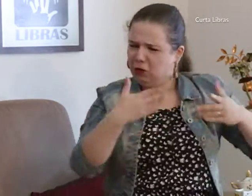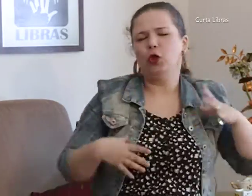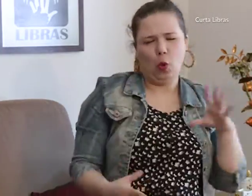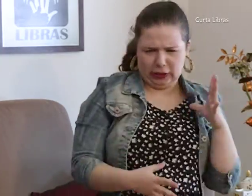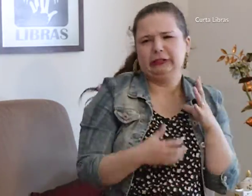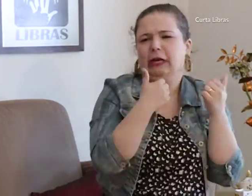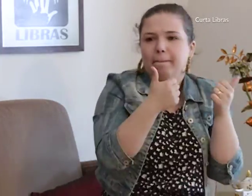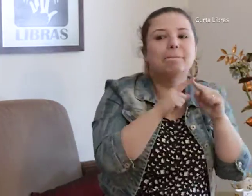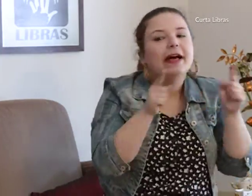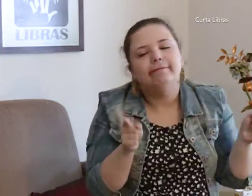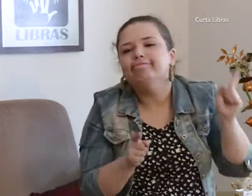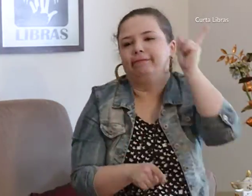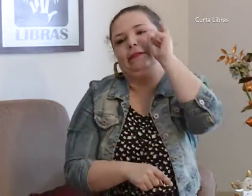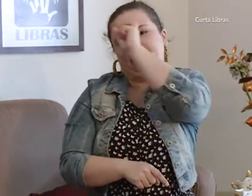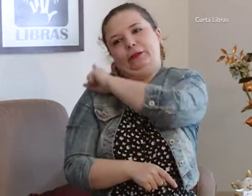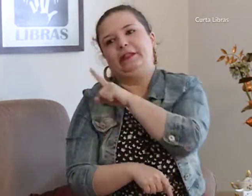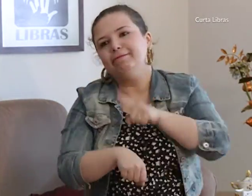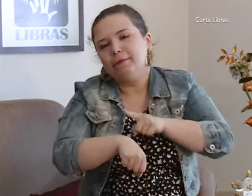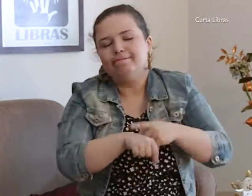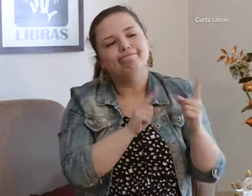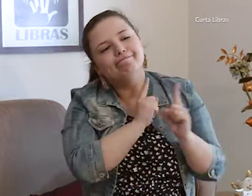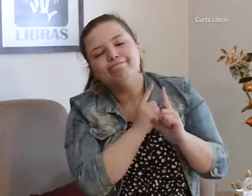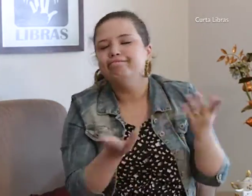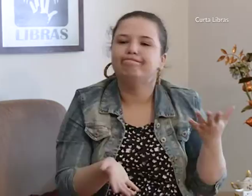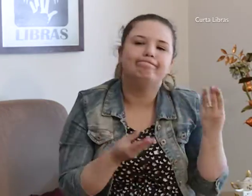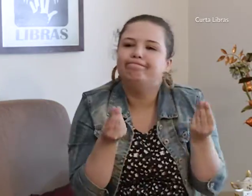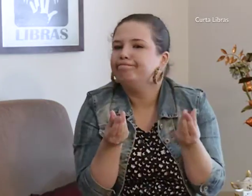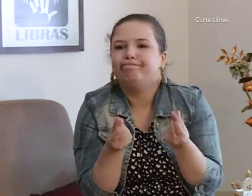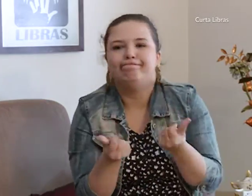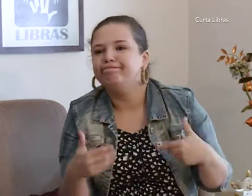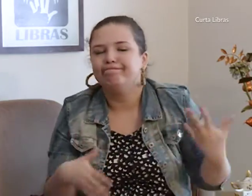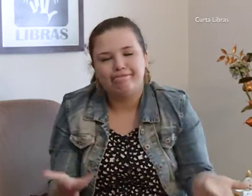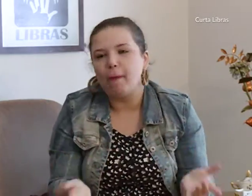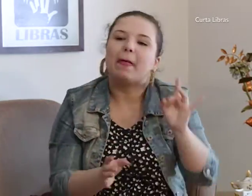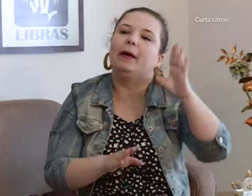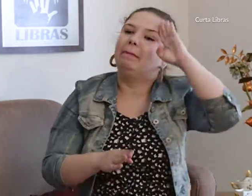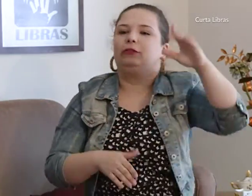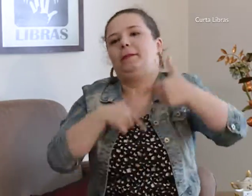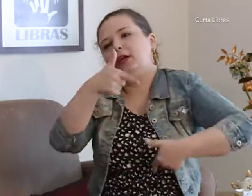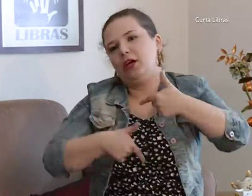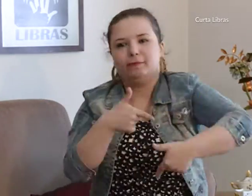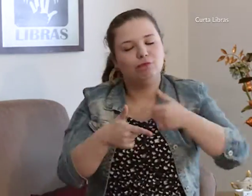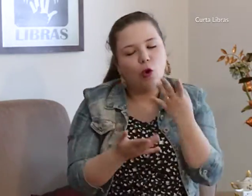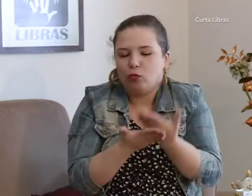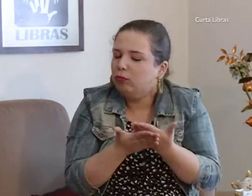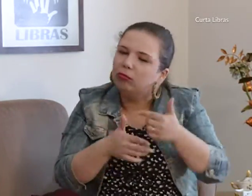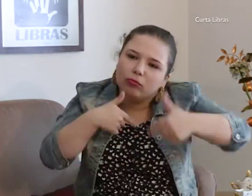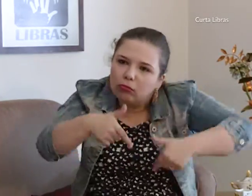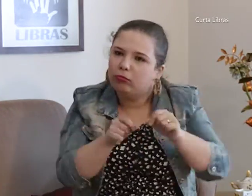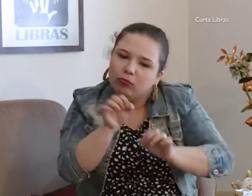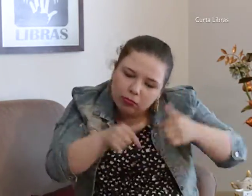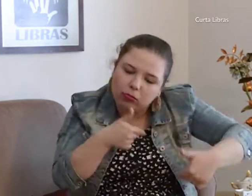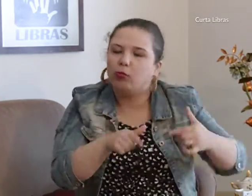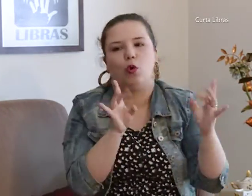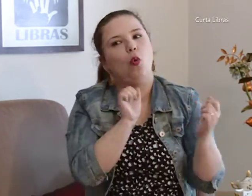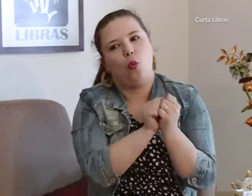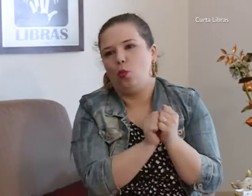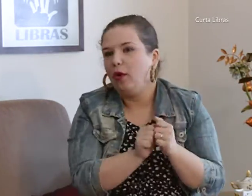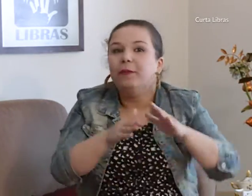estar participando, eu acho legal, mas a dificuldade que eu encontro é nesse sentido. Então, a gente acaba não tendo tanto contato. A relação se